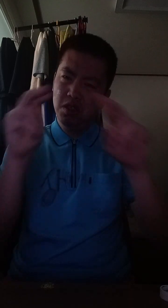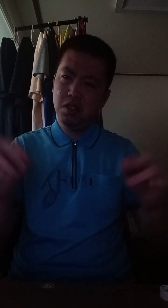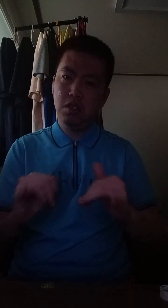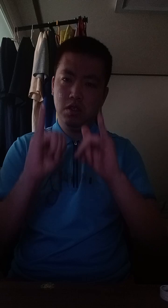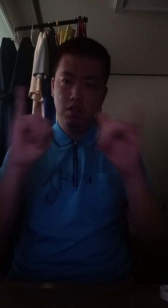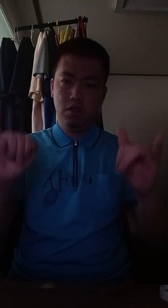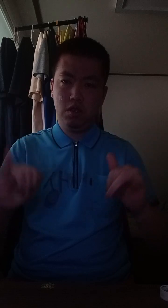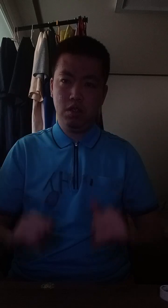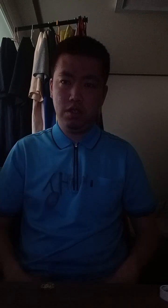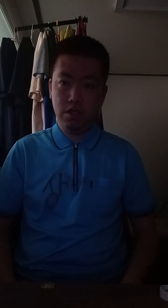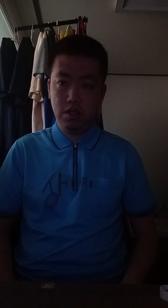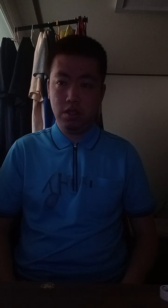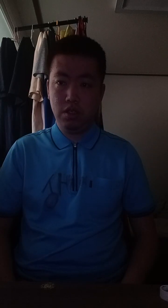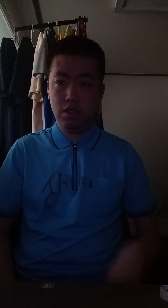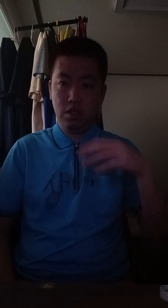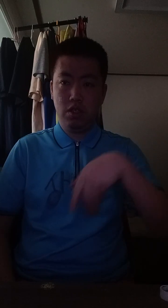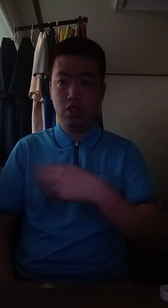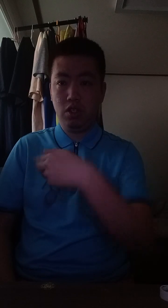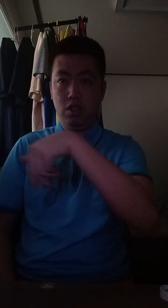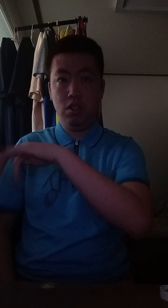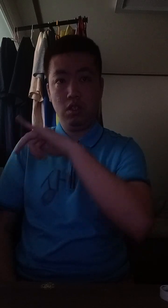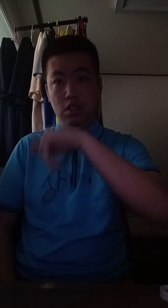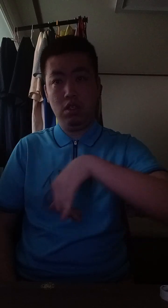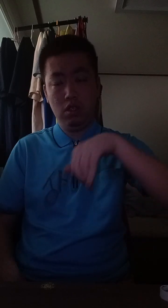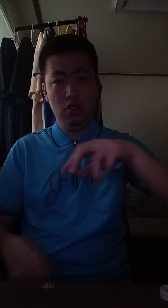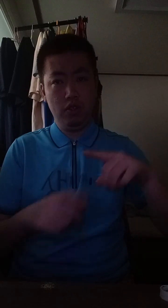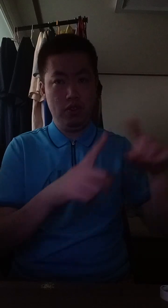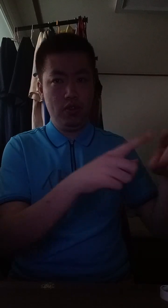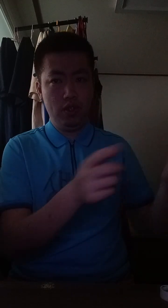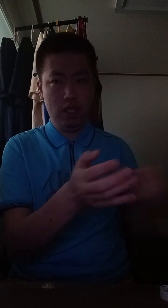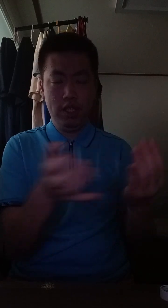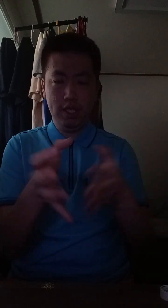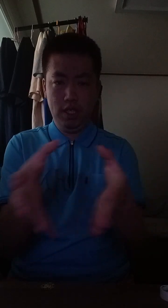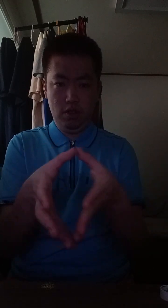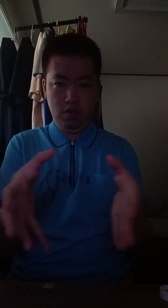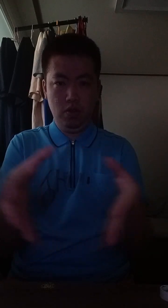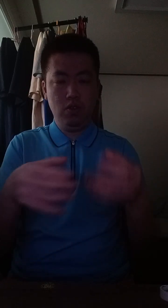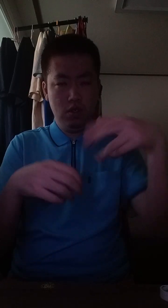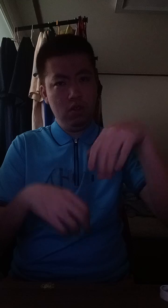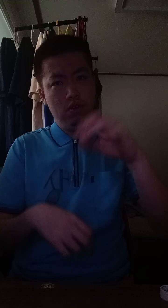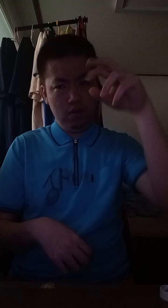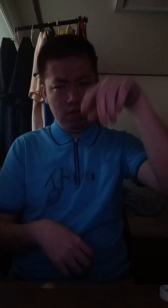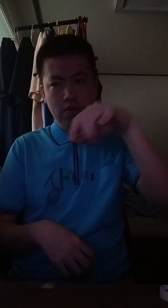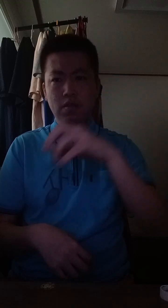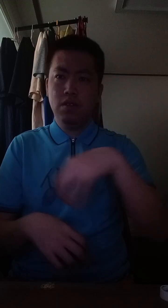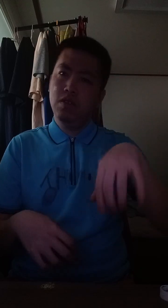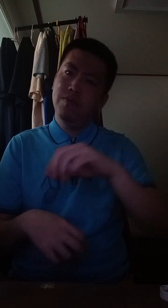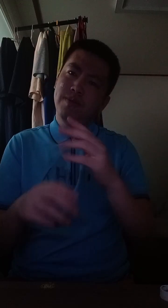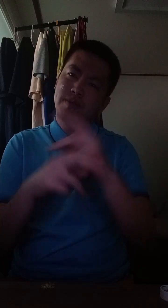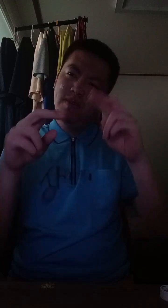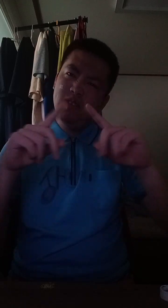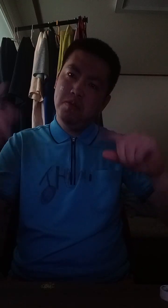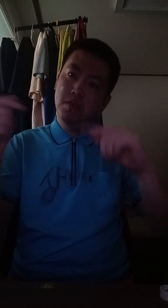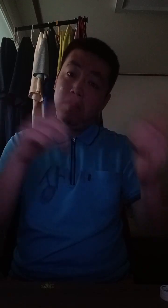이어졌습니다. 비슷한 시간 경기도 일산의 아파트에서도 변압기에 과부하가 걸리면서